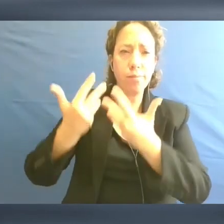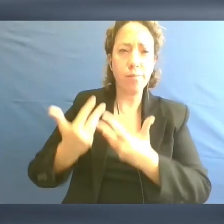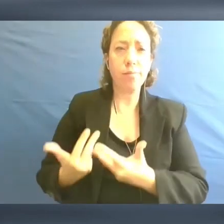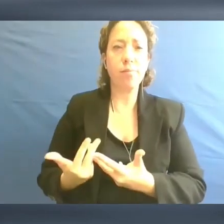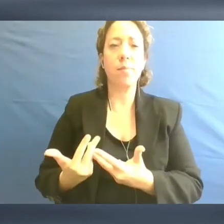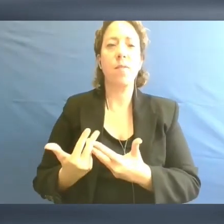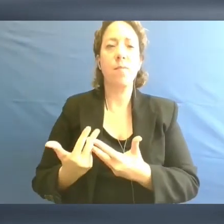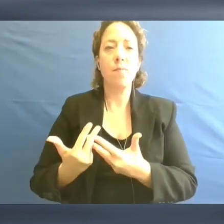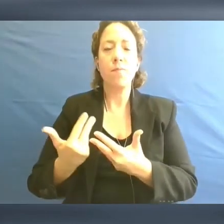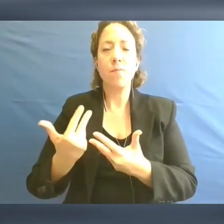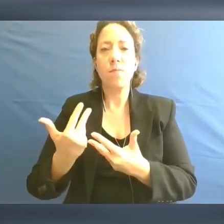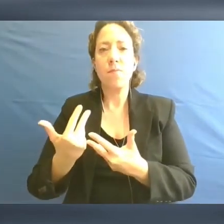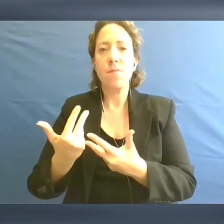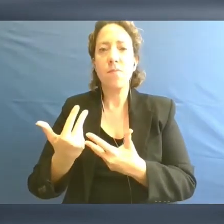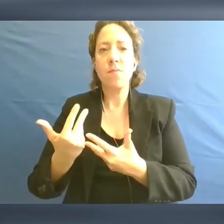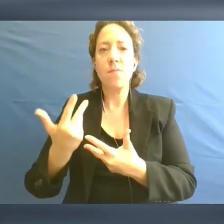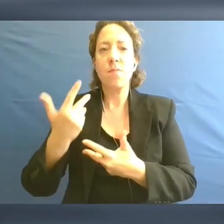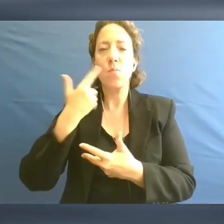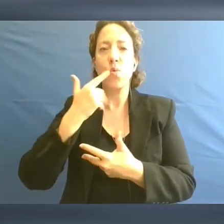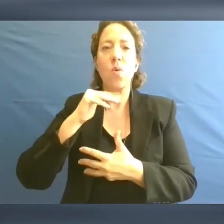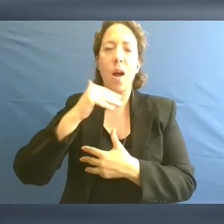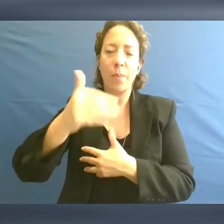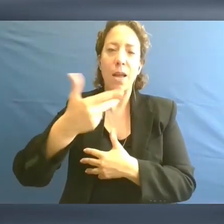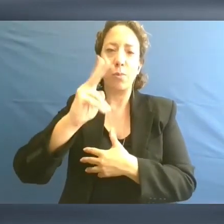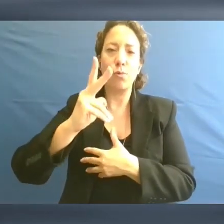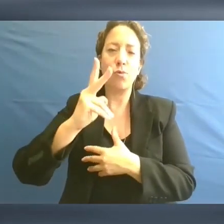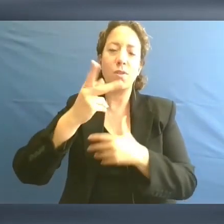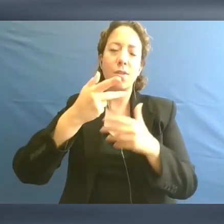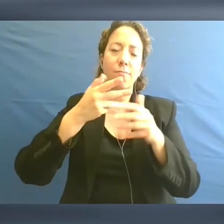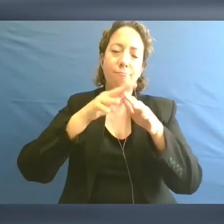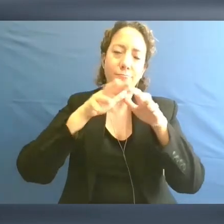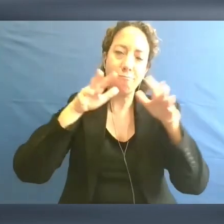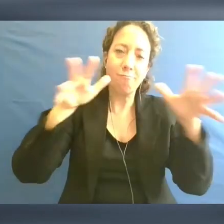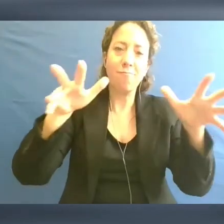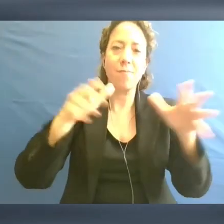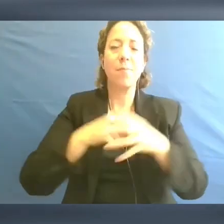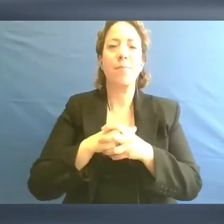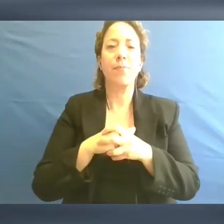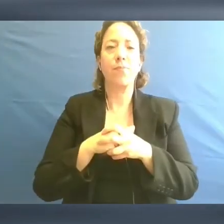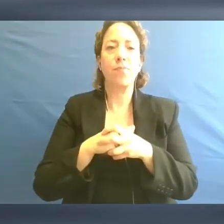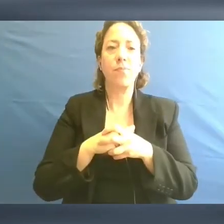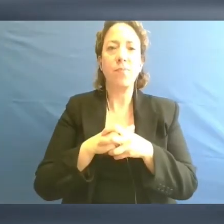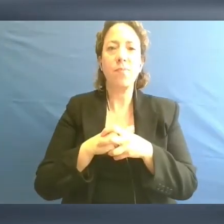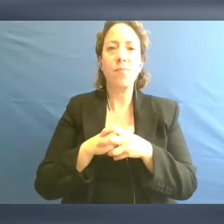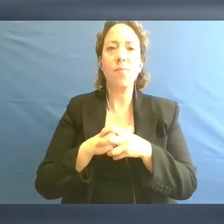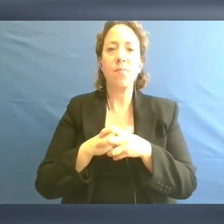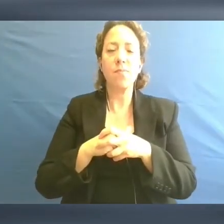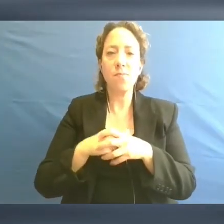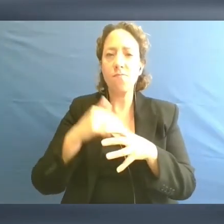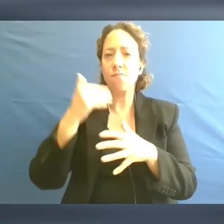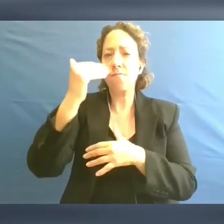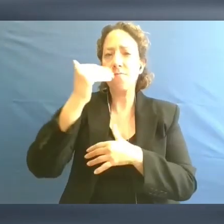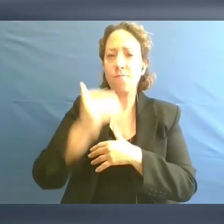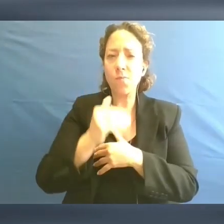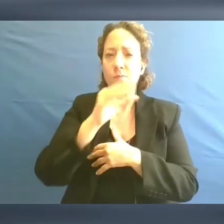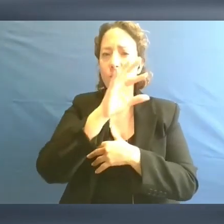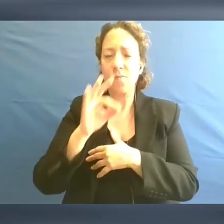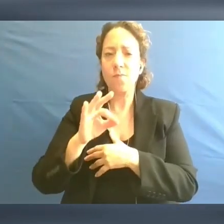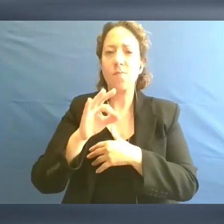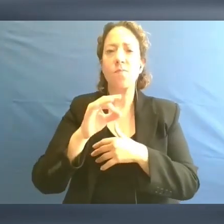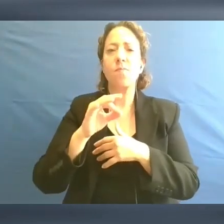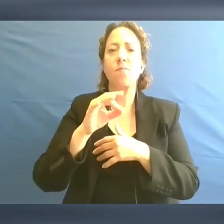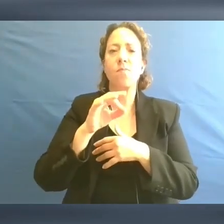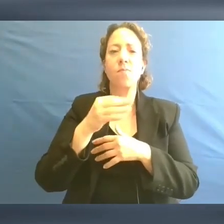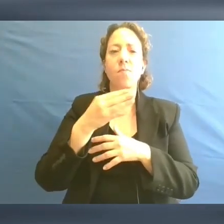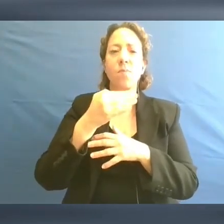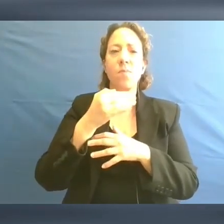d'arriver à des éléments un peu plus génériques. Alors quelques projets. Le projet Microsoft